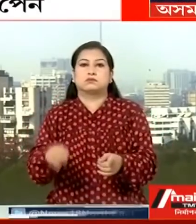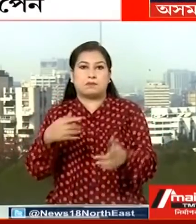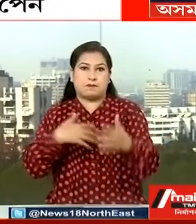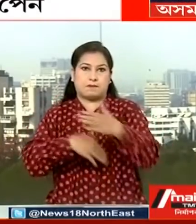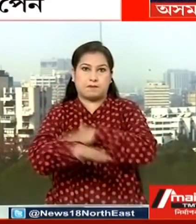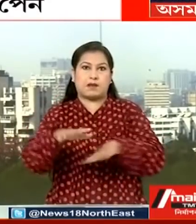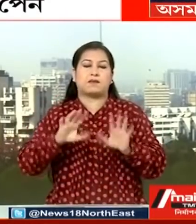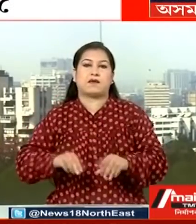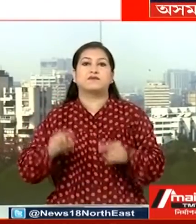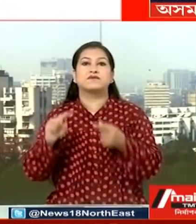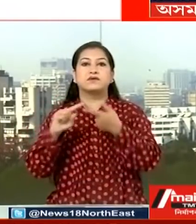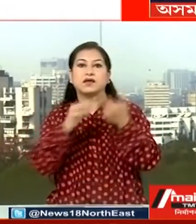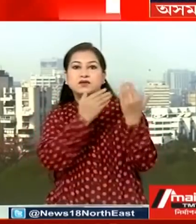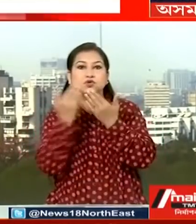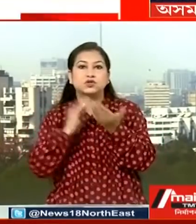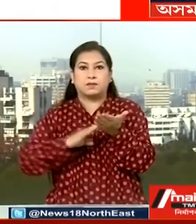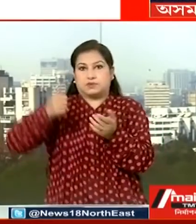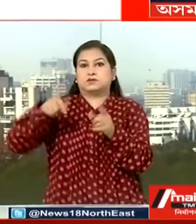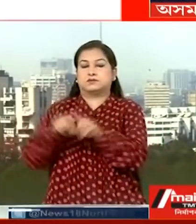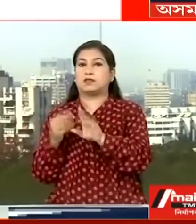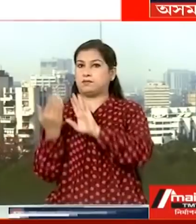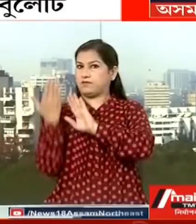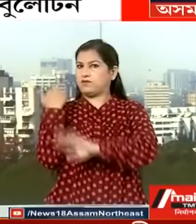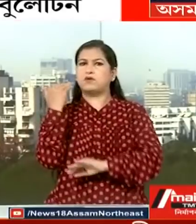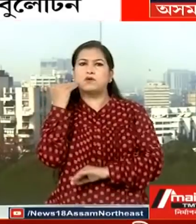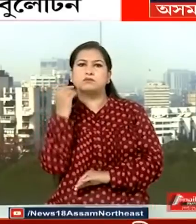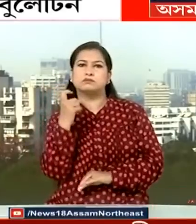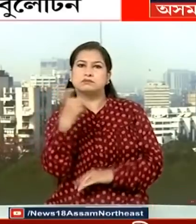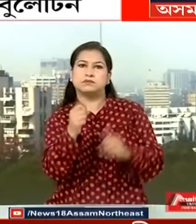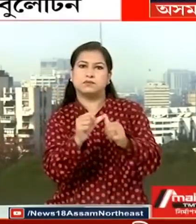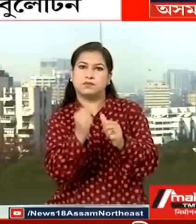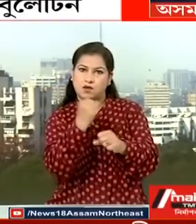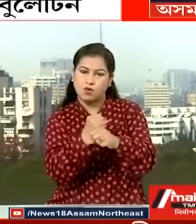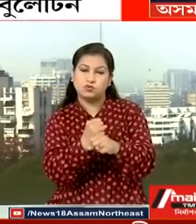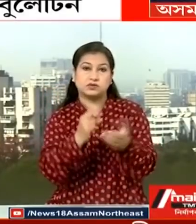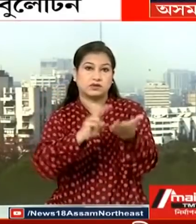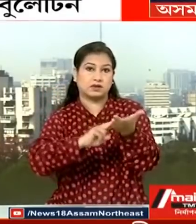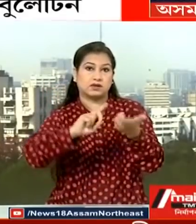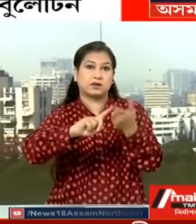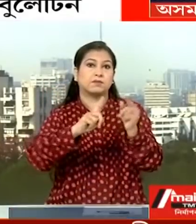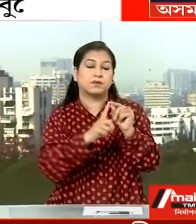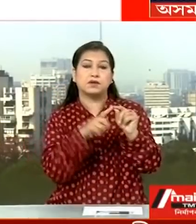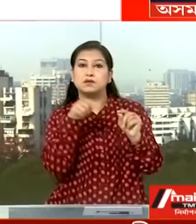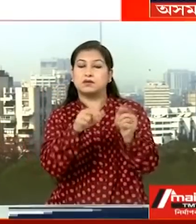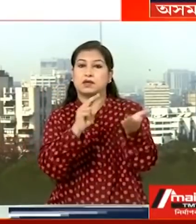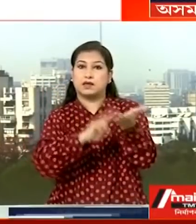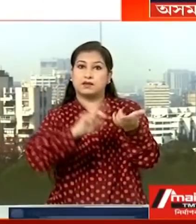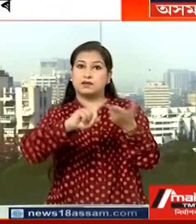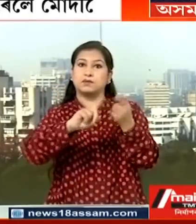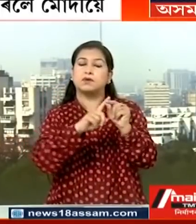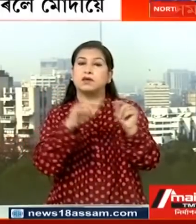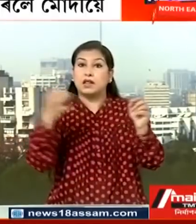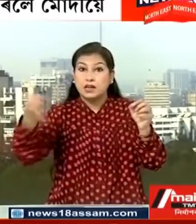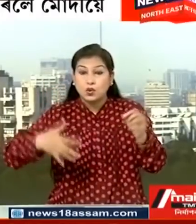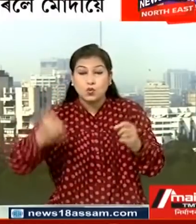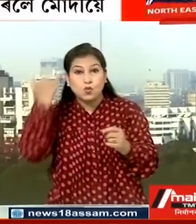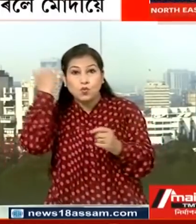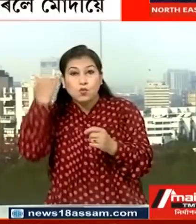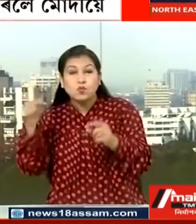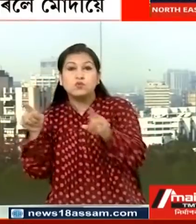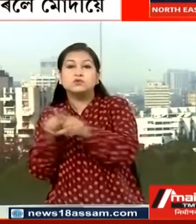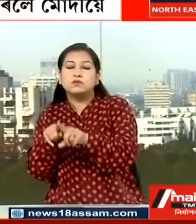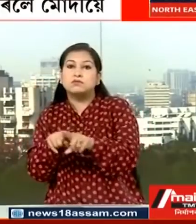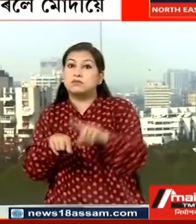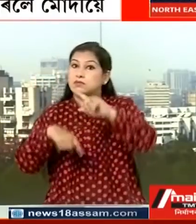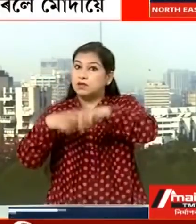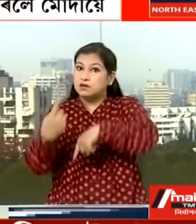है। प्रधानमंत्री इससे पहले 7 अगस्त को राष्ट्रीय शिक्षा नीति के तहत उच्च शिक्षा में सुधारों पर कॉन्क्लेव और 7